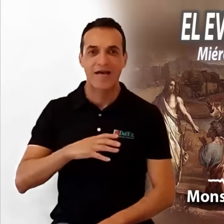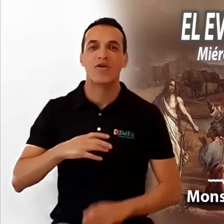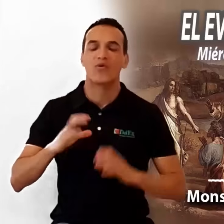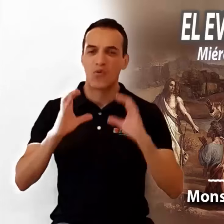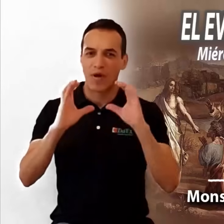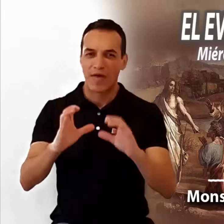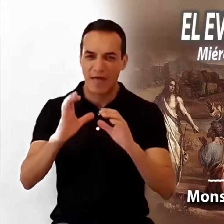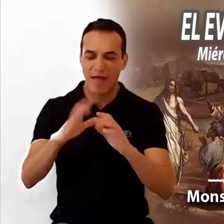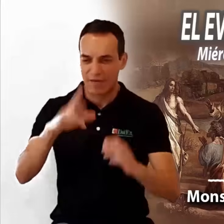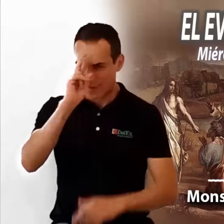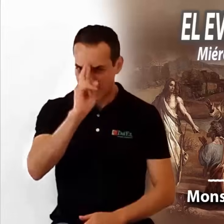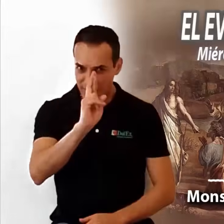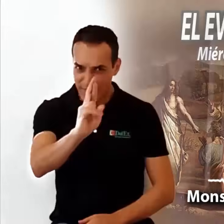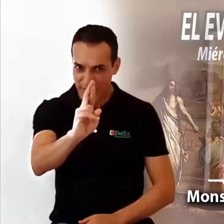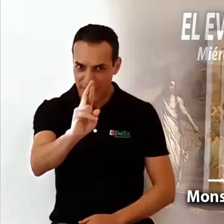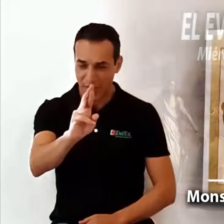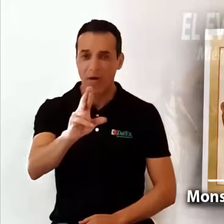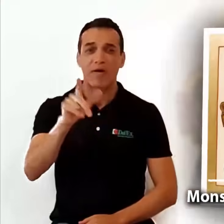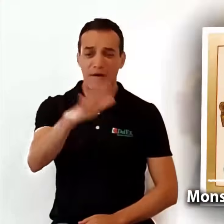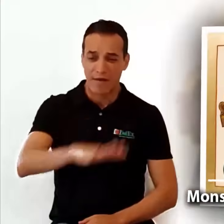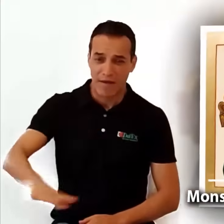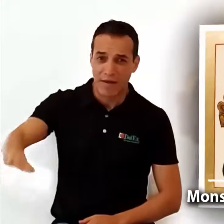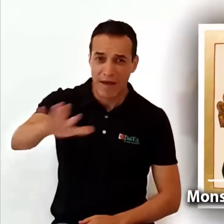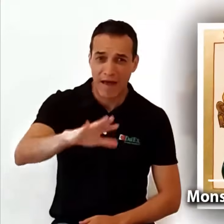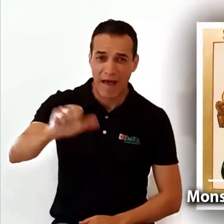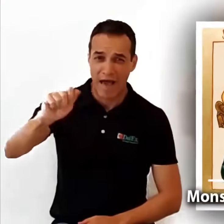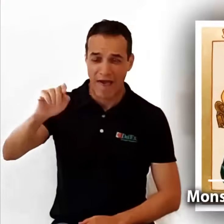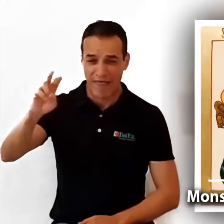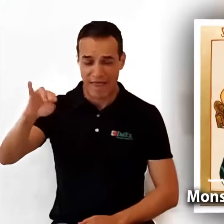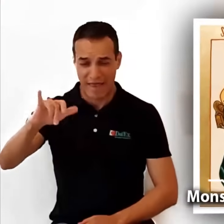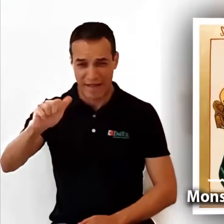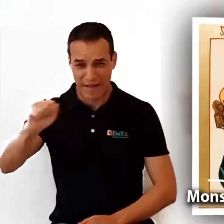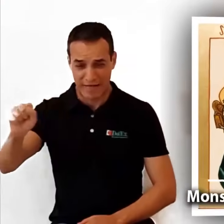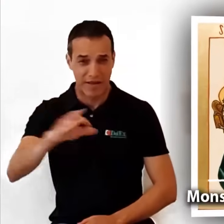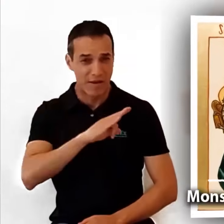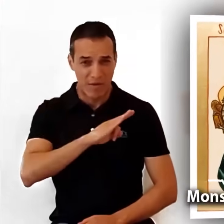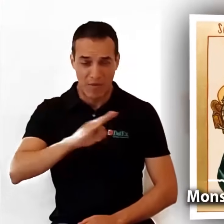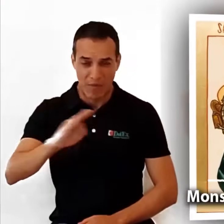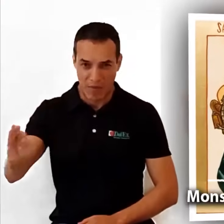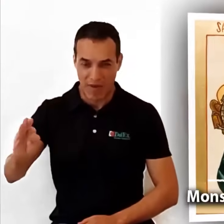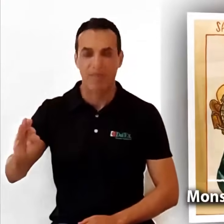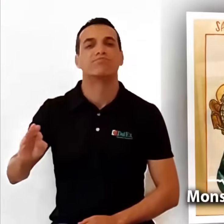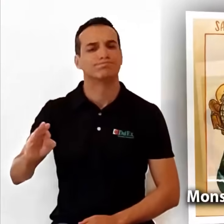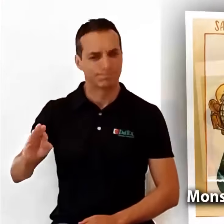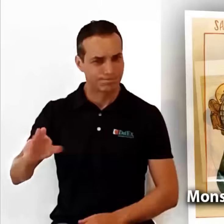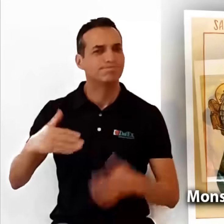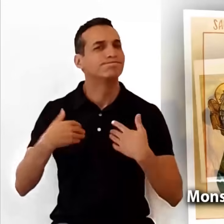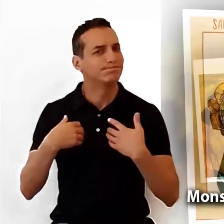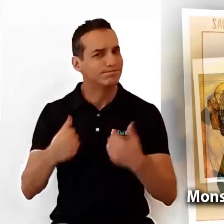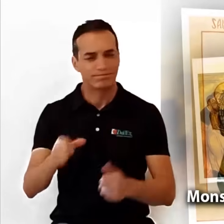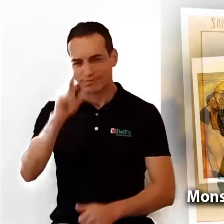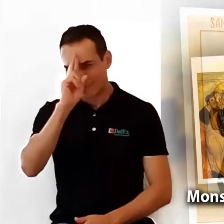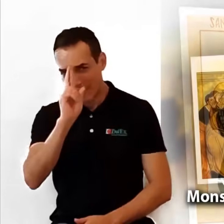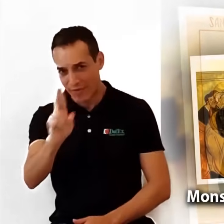tributar. Nuestro mundo parecería muy alejado de Dios. Sin embargo, si estamos